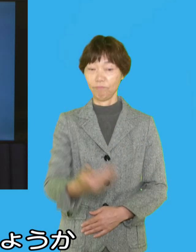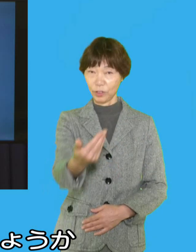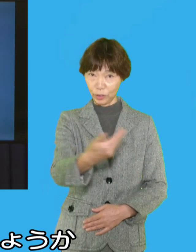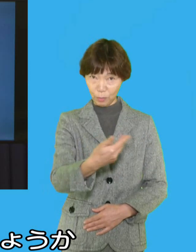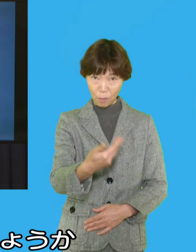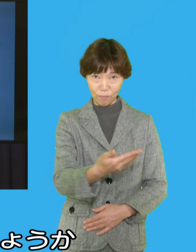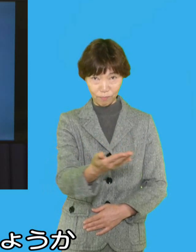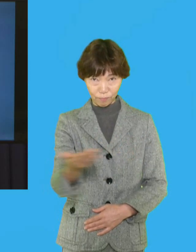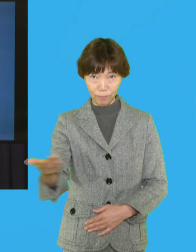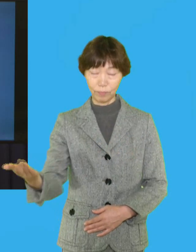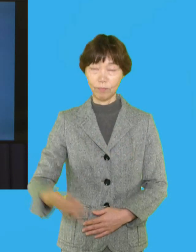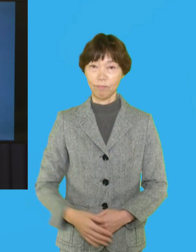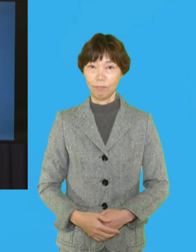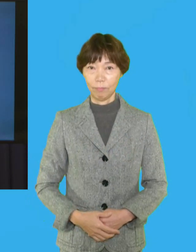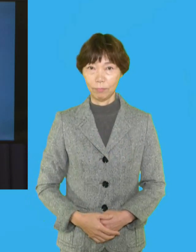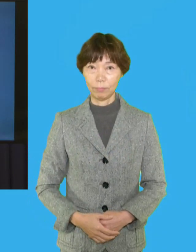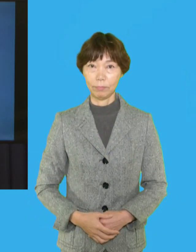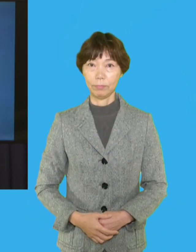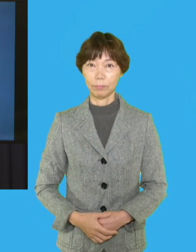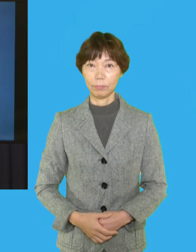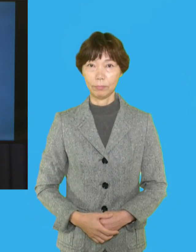か。